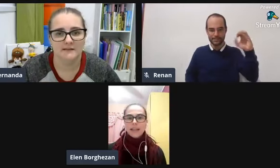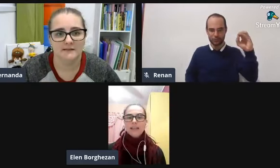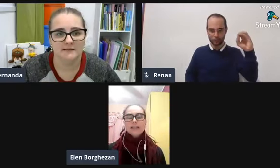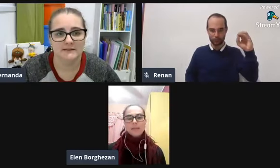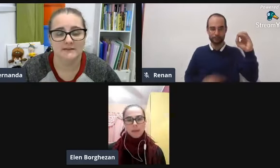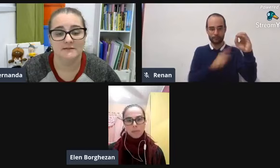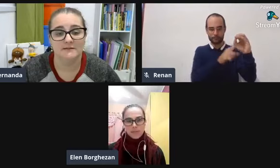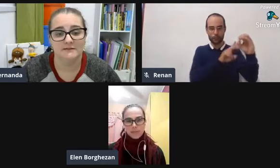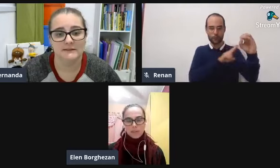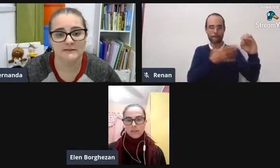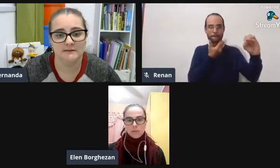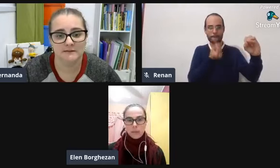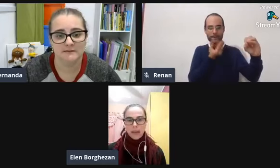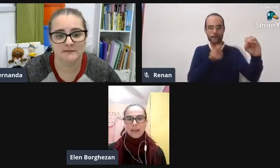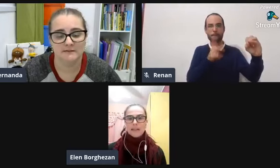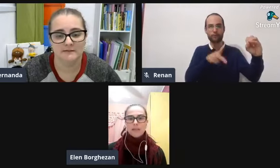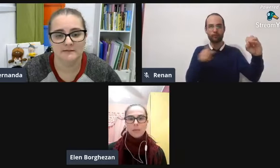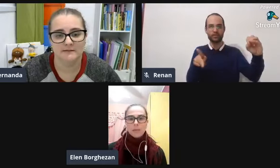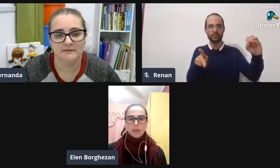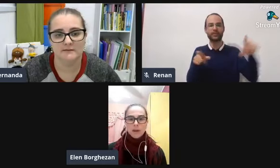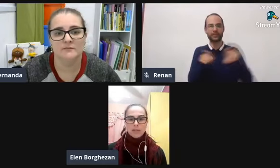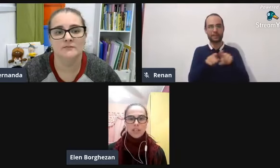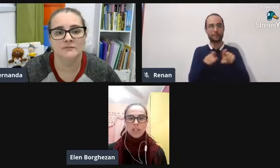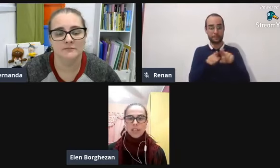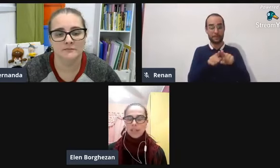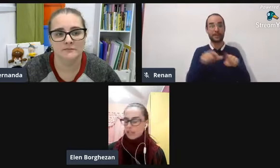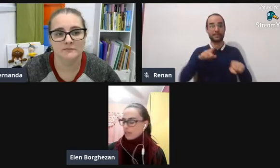ele também é professor da Sensupeg, ele tem um